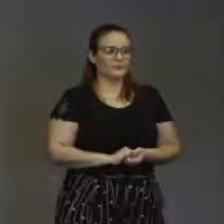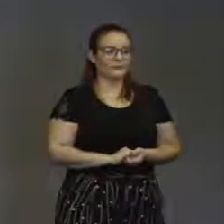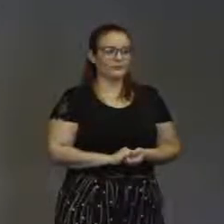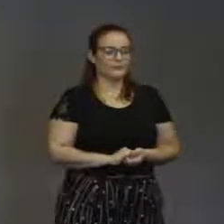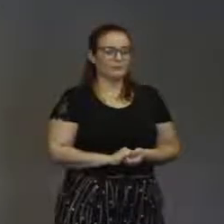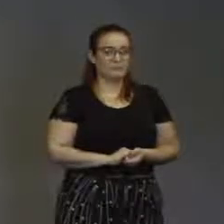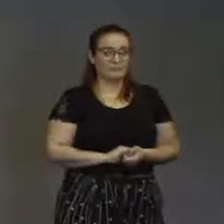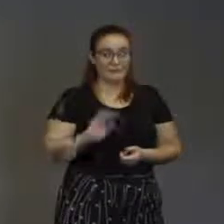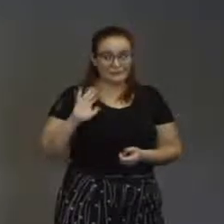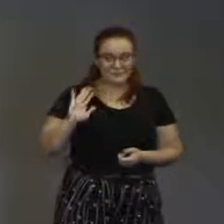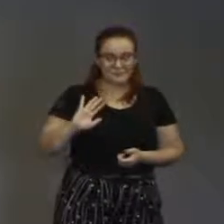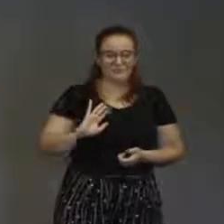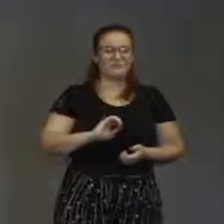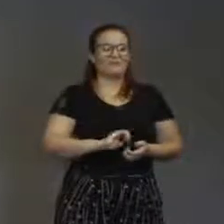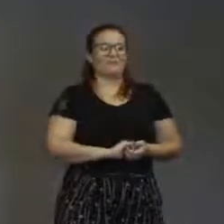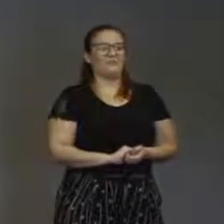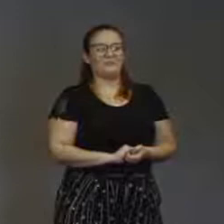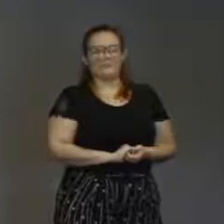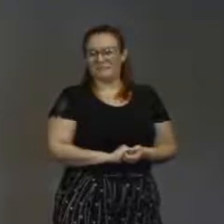Oi.